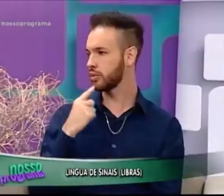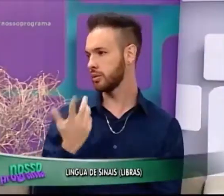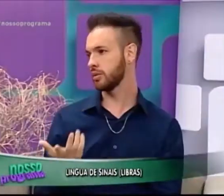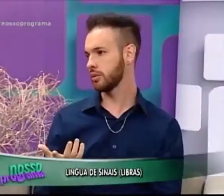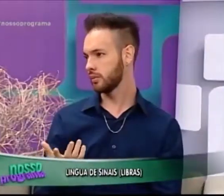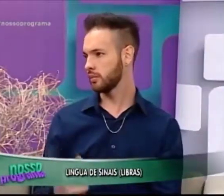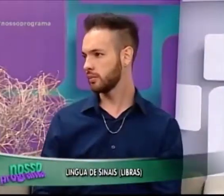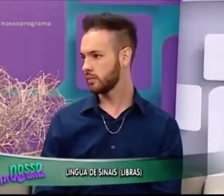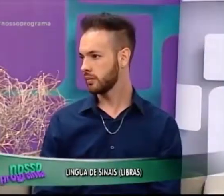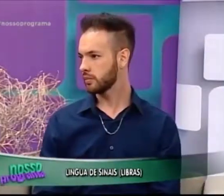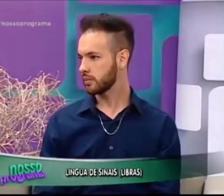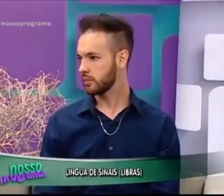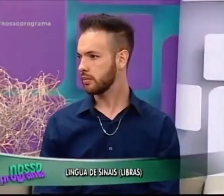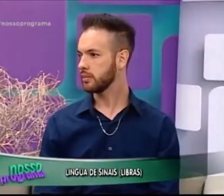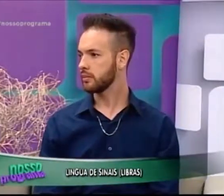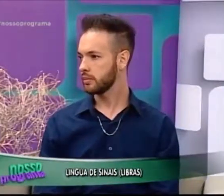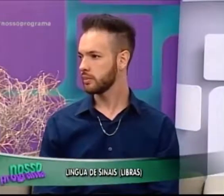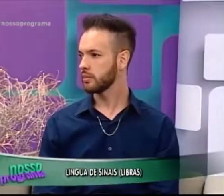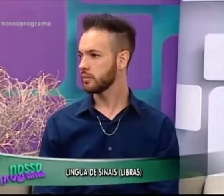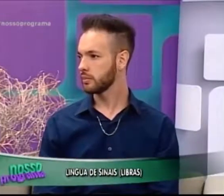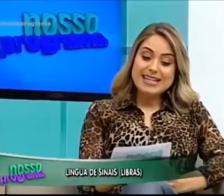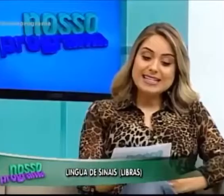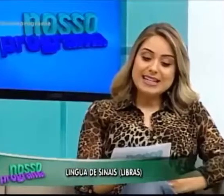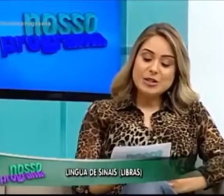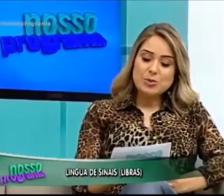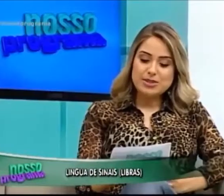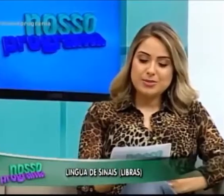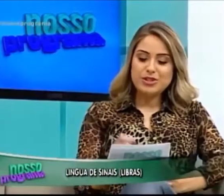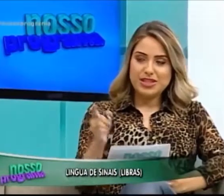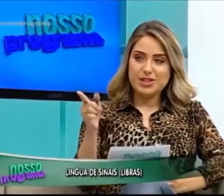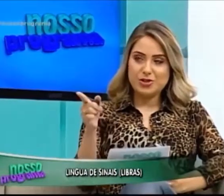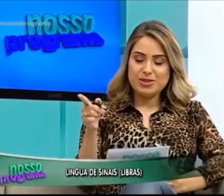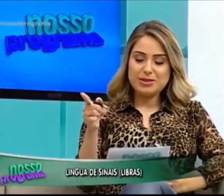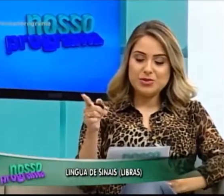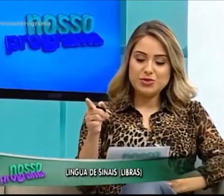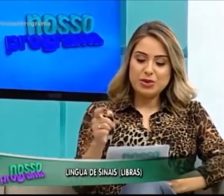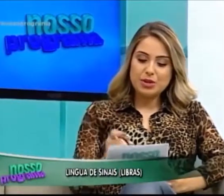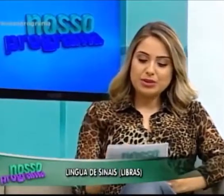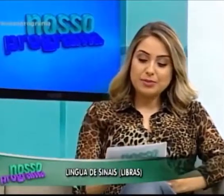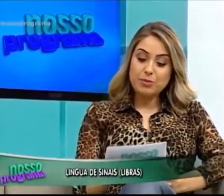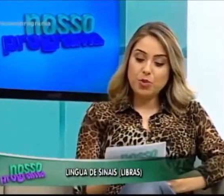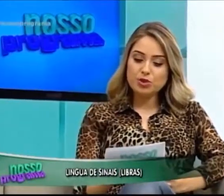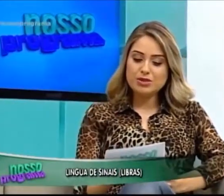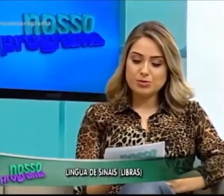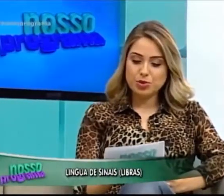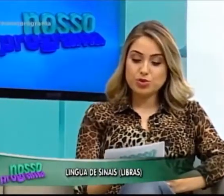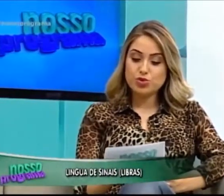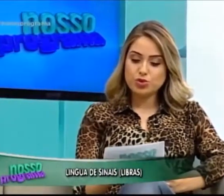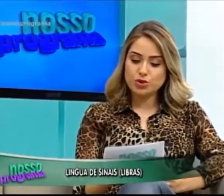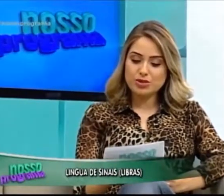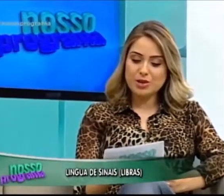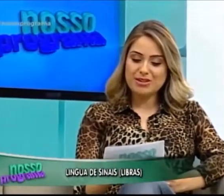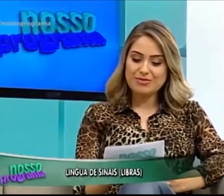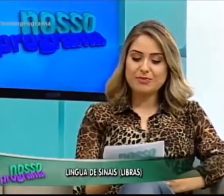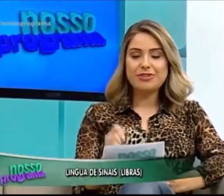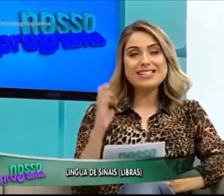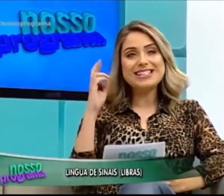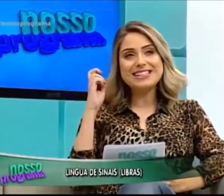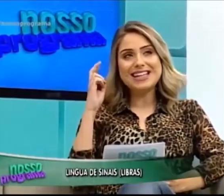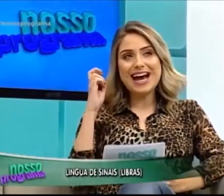Precisa de respeito com o surdo, né? Eu percebo que, eu já percebi isso no Helder, muitos surdos têm uma